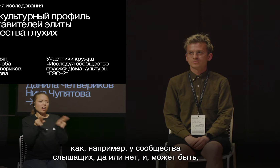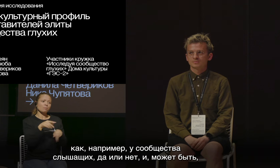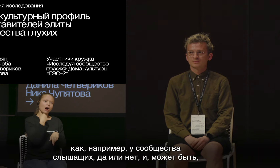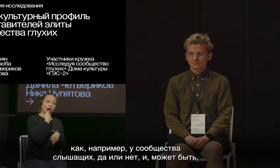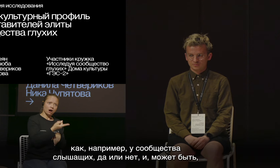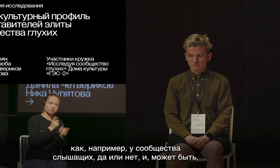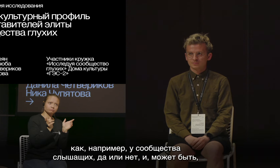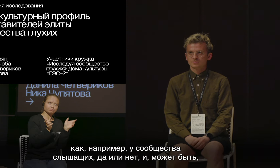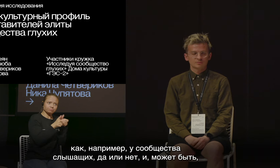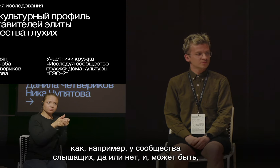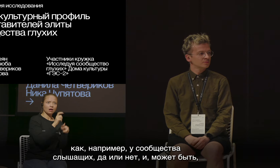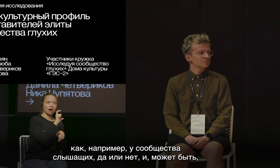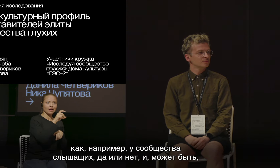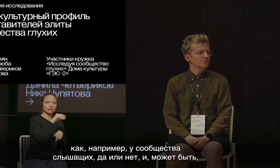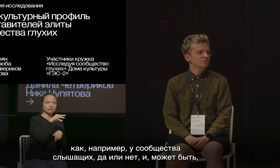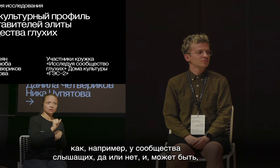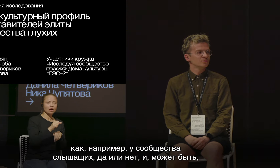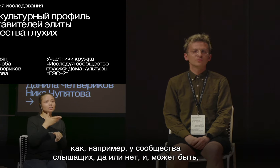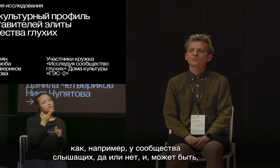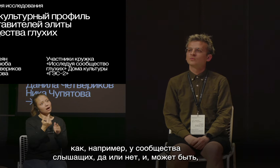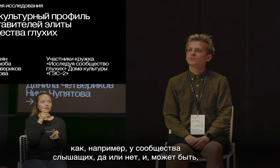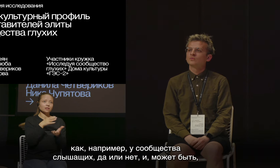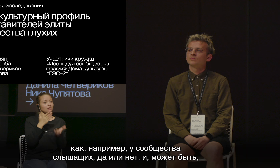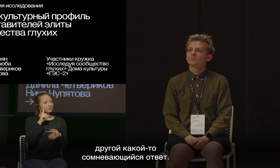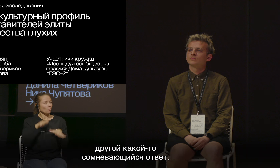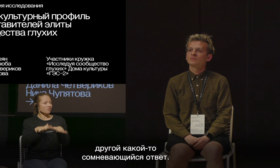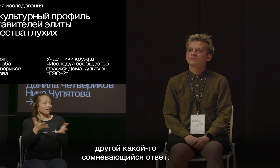может быть, другой какой-то сомневающийся ответ. Спасибо.